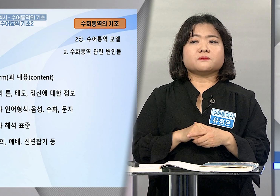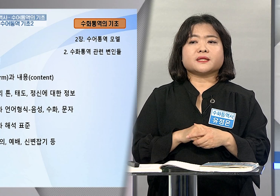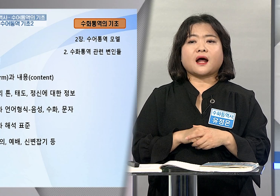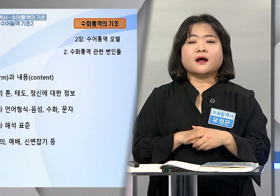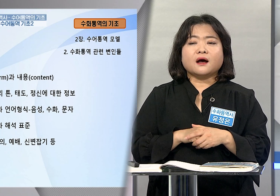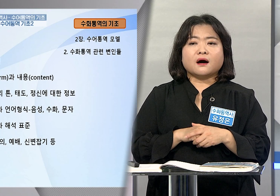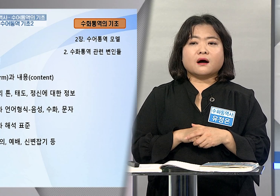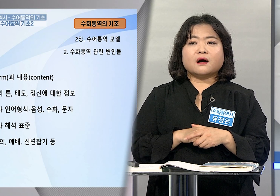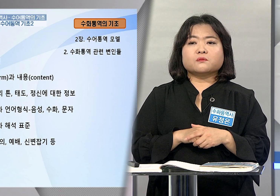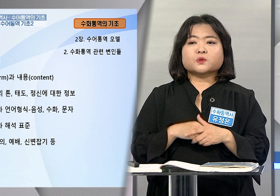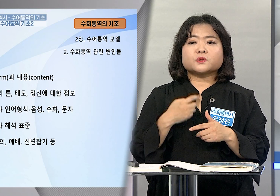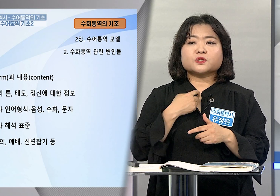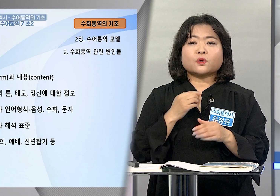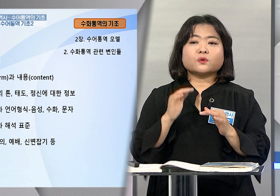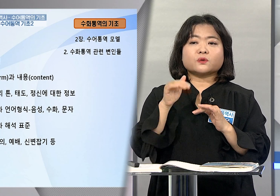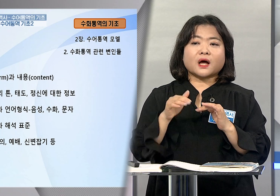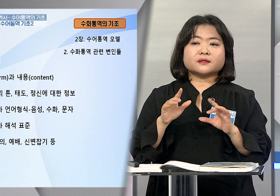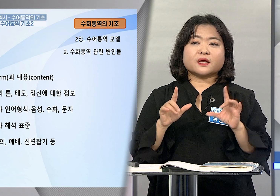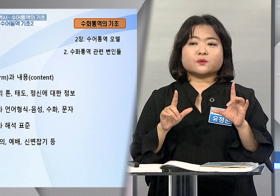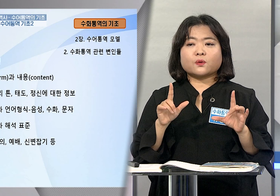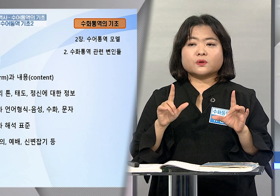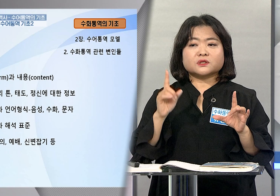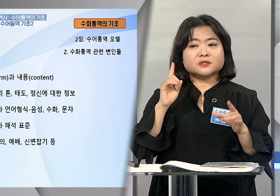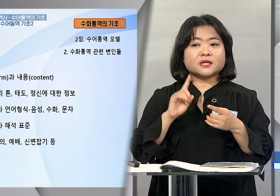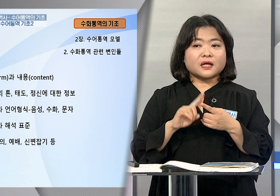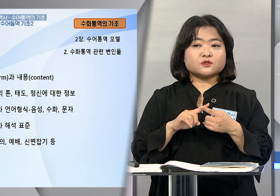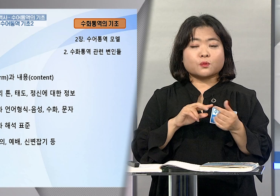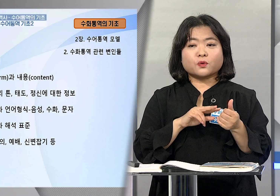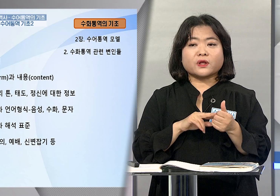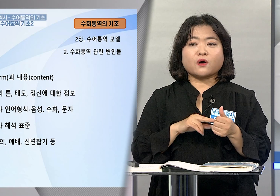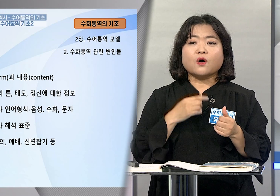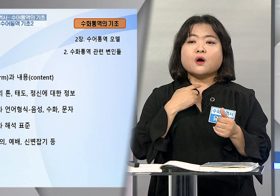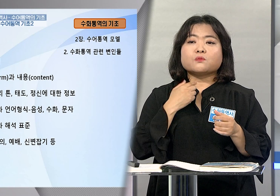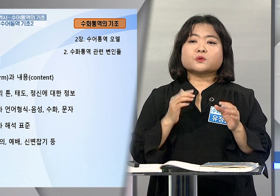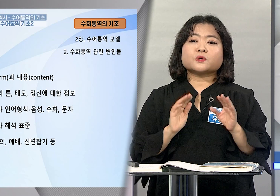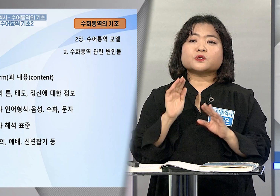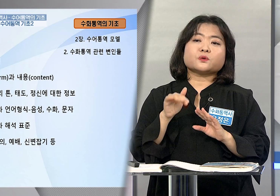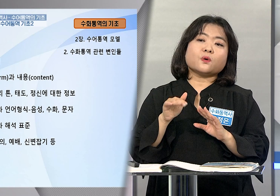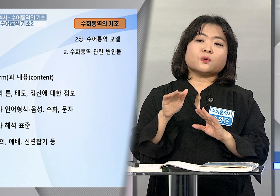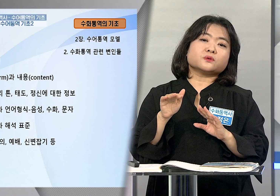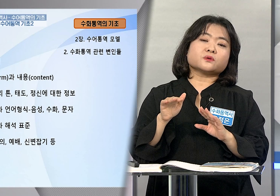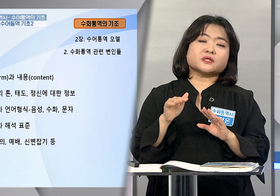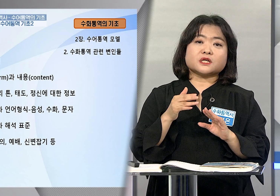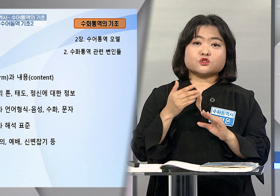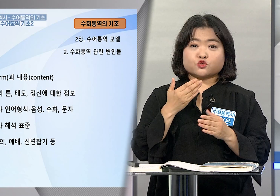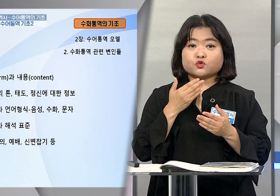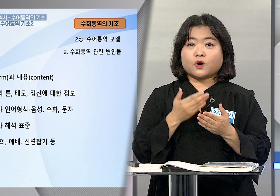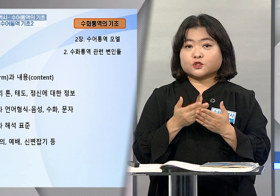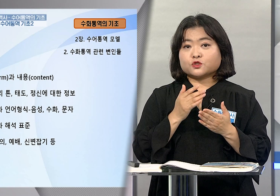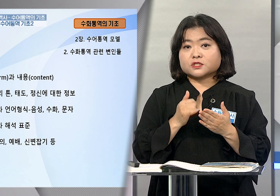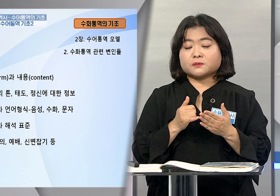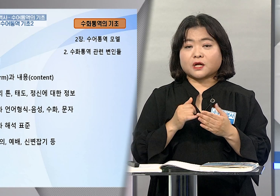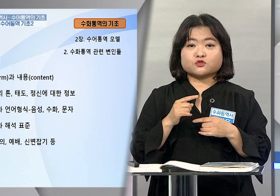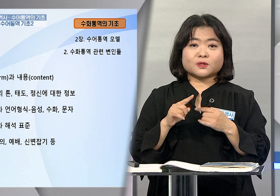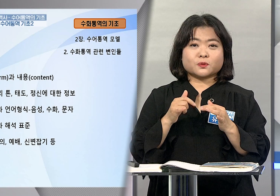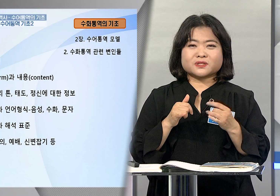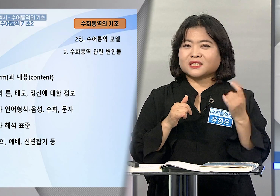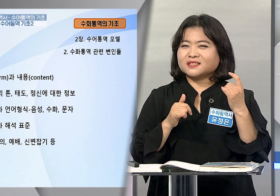변인입니다. 목소리 톤과 태도, 정신에 대한 정보인데요. 목소리 톤 굉장히 중요할 수도 있습니다. 수화통역사는 듣는